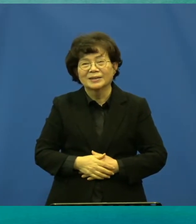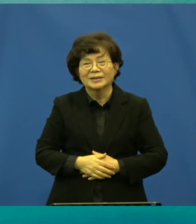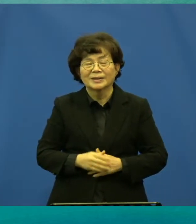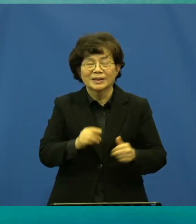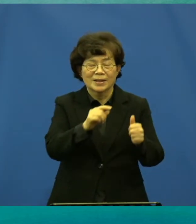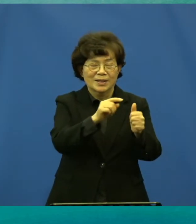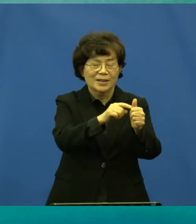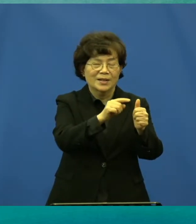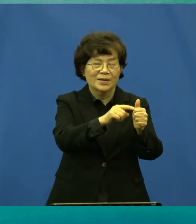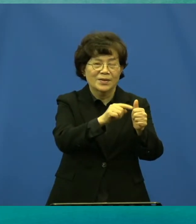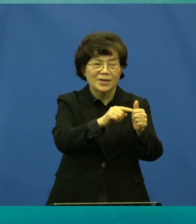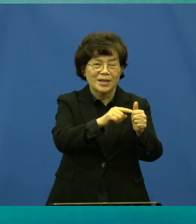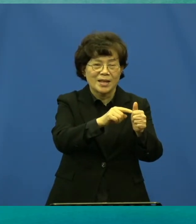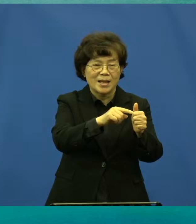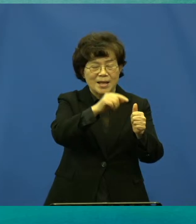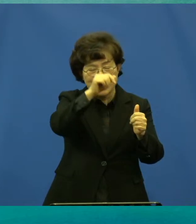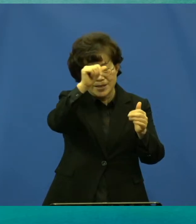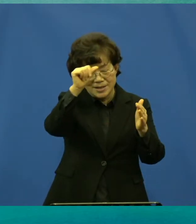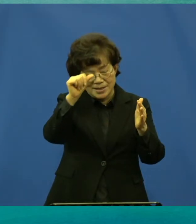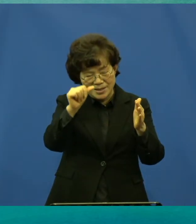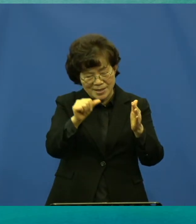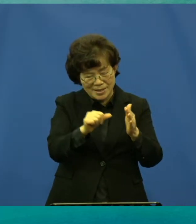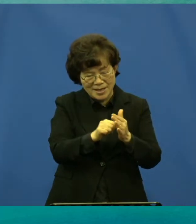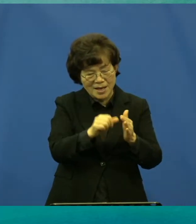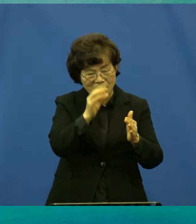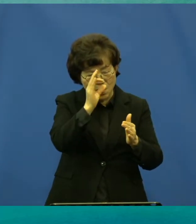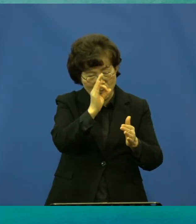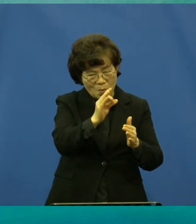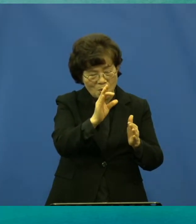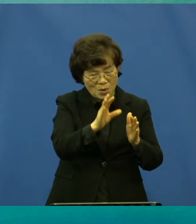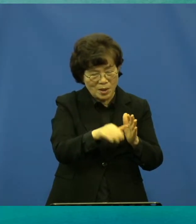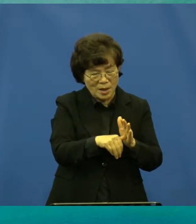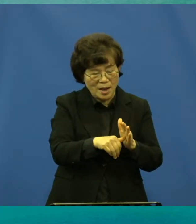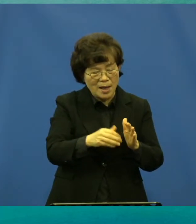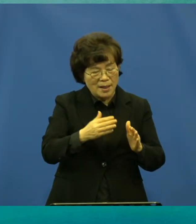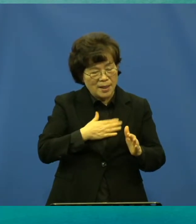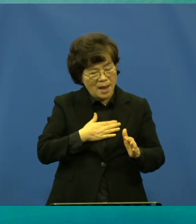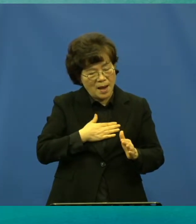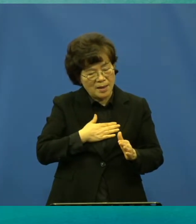요나의 그 생애 전반에 있는 그 모습에 어느 지점에 내가 있는지,